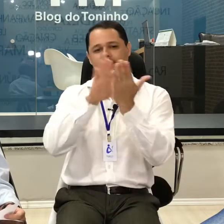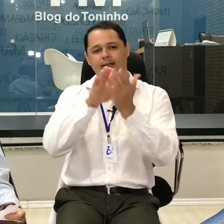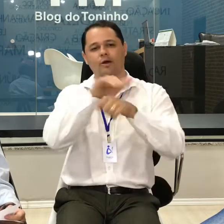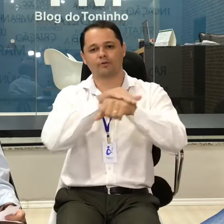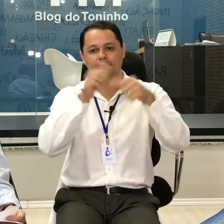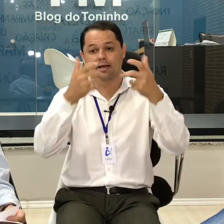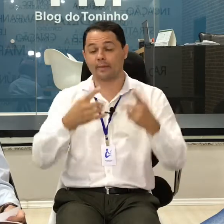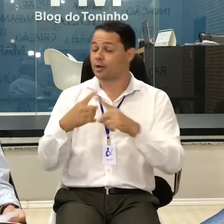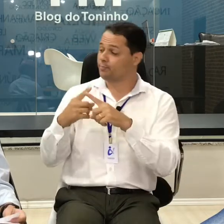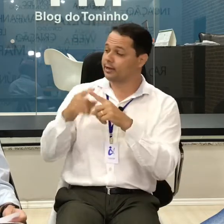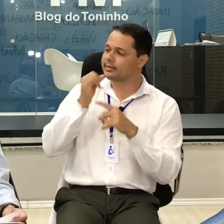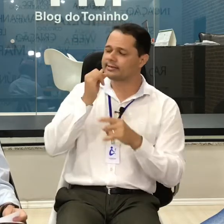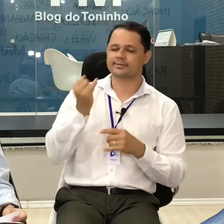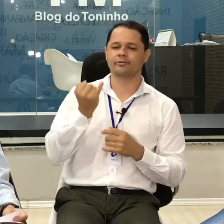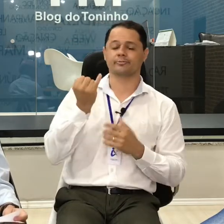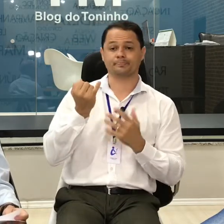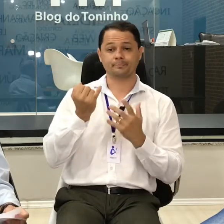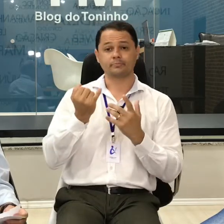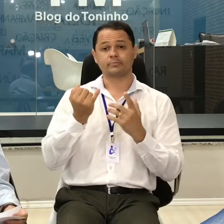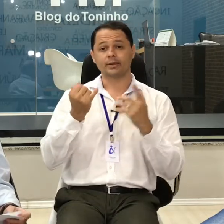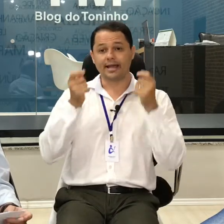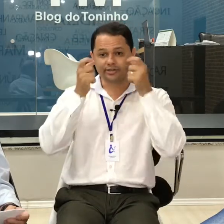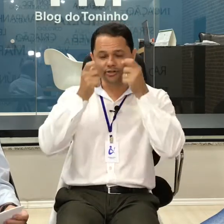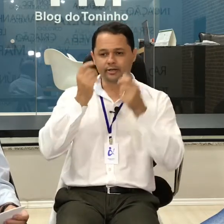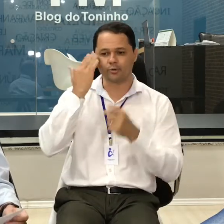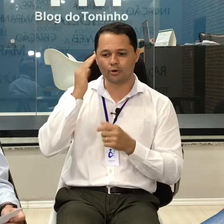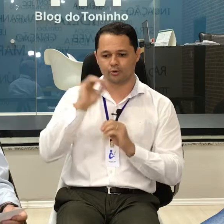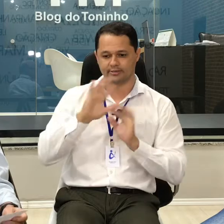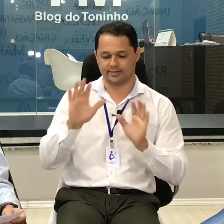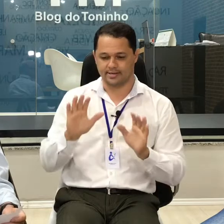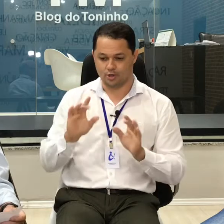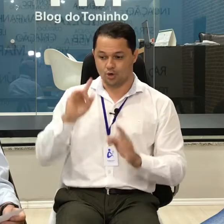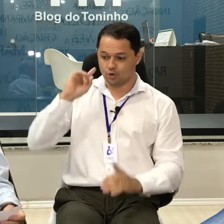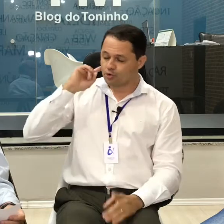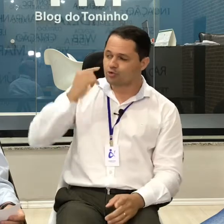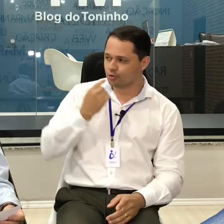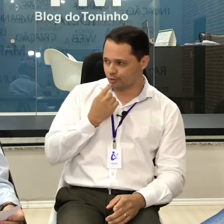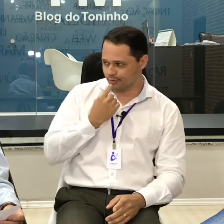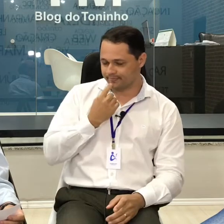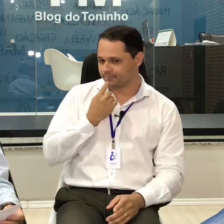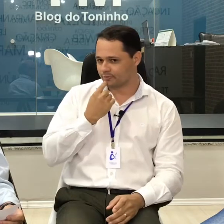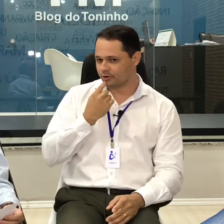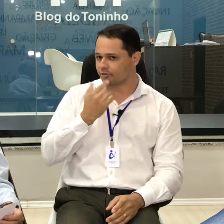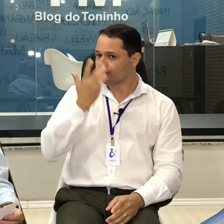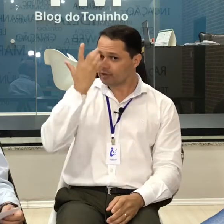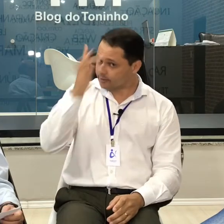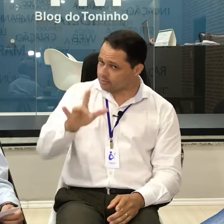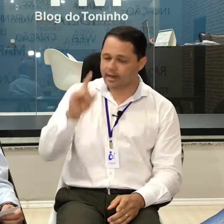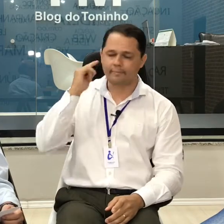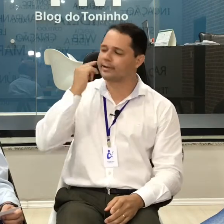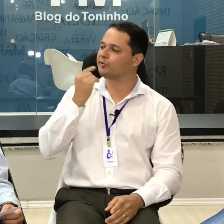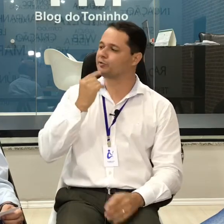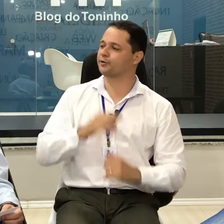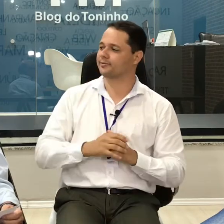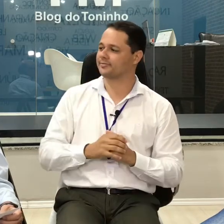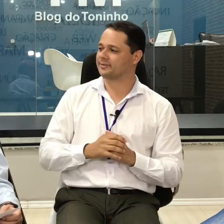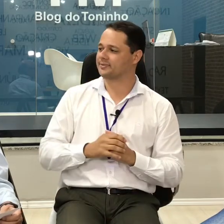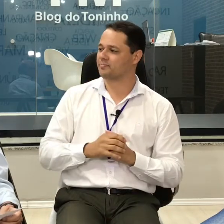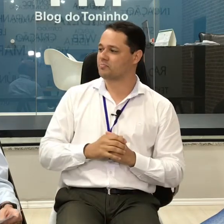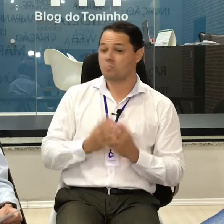lá explicar. Porque é interessante a gente entender uma coisa. Surdo. Você não sabe que ele é surdo. Muitos